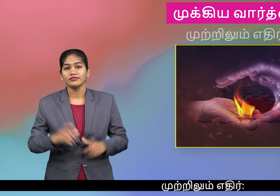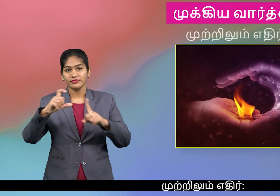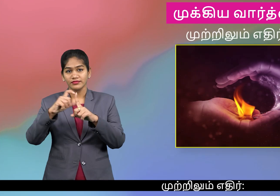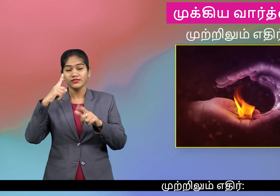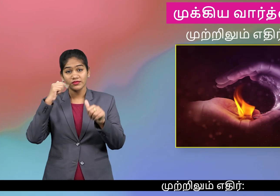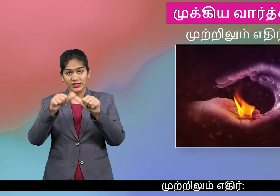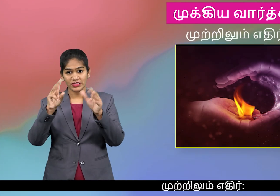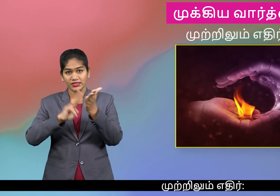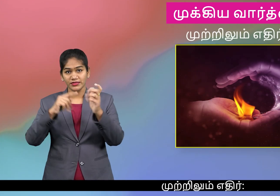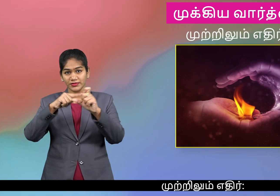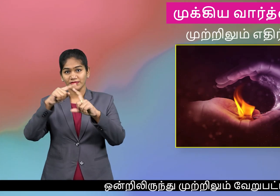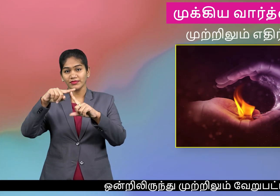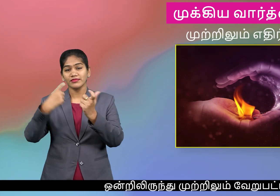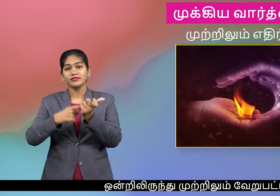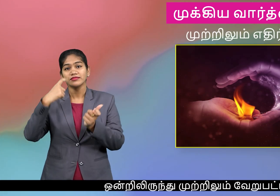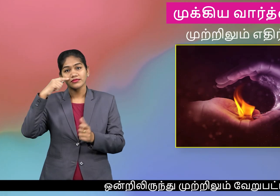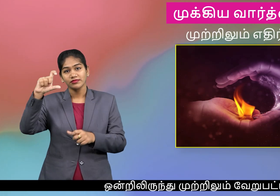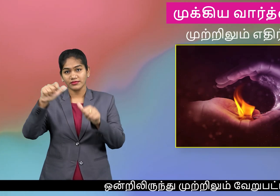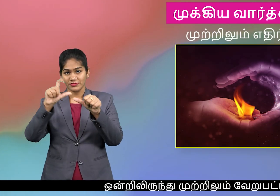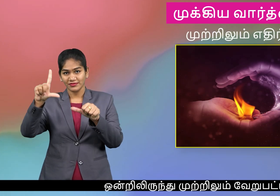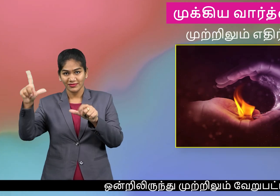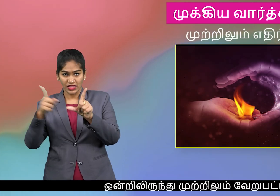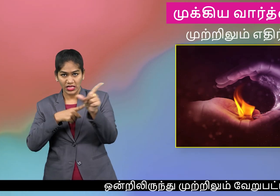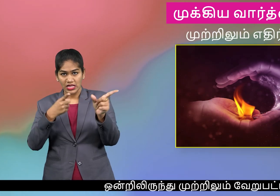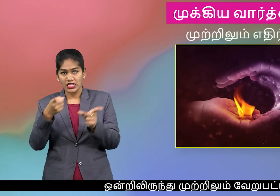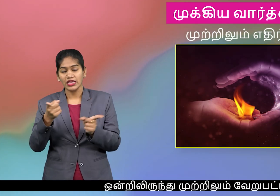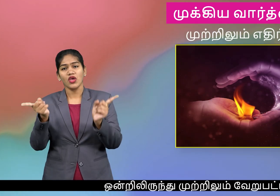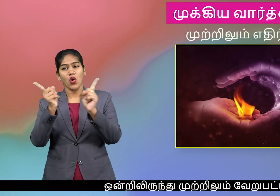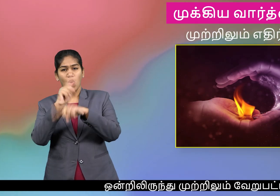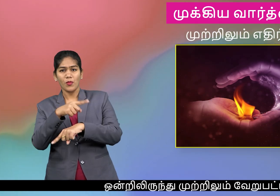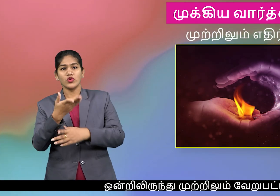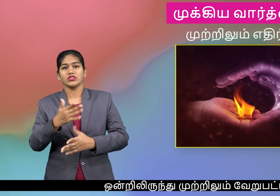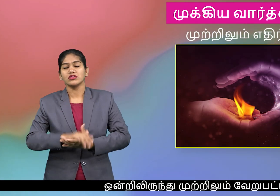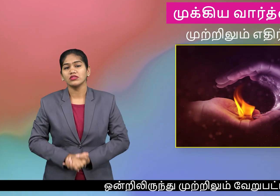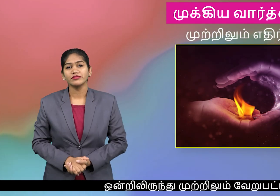முற்றிலும் எதிர்: ஒன்றிலிருந்து முற்றிலும் வேறுபட்டது.